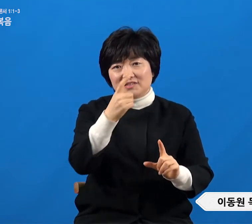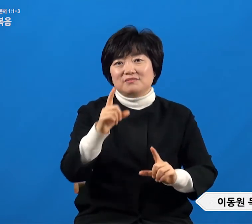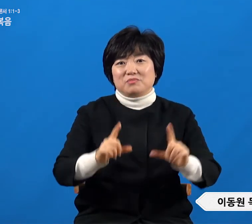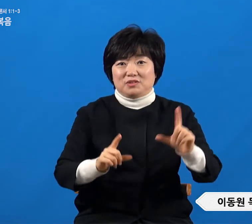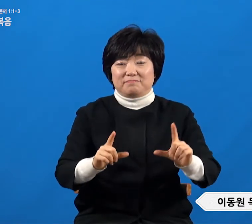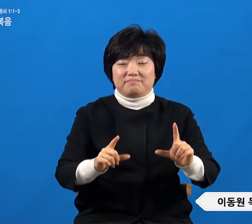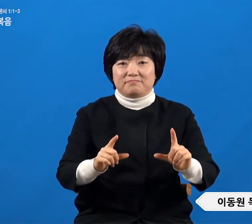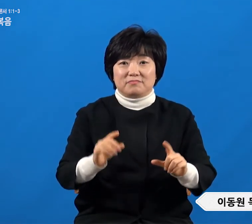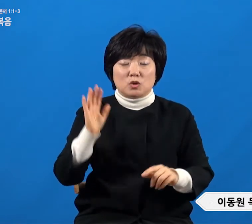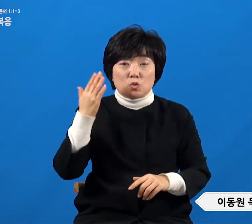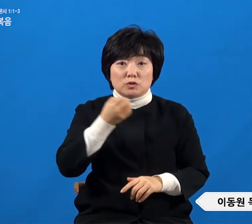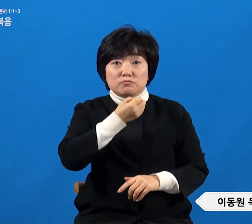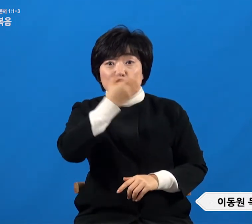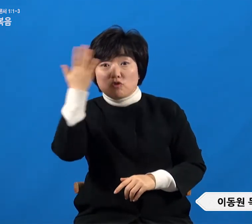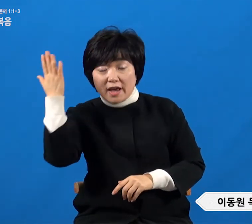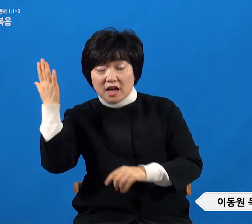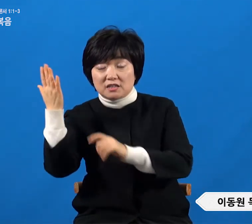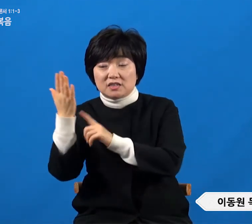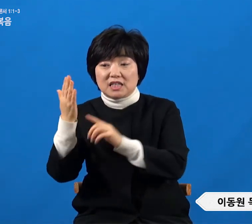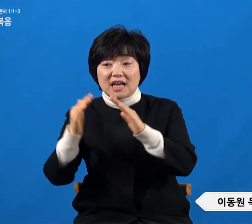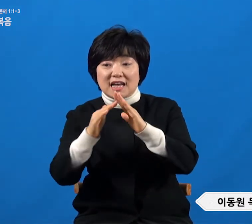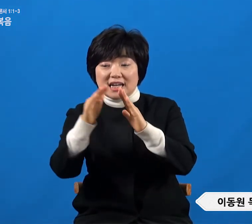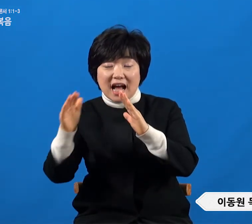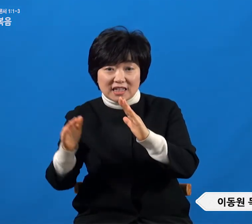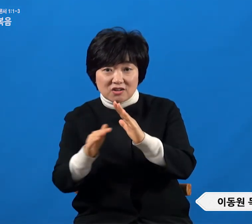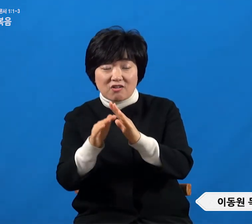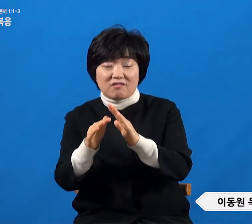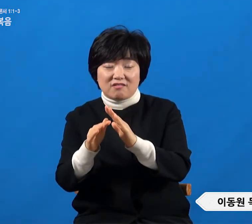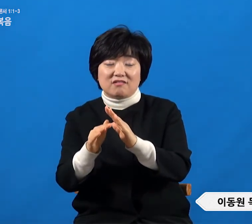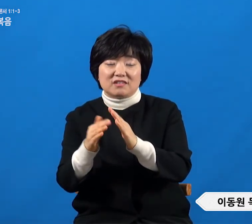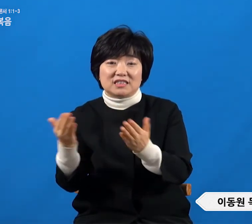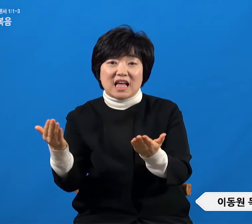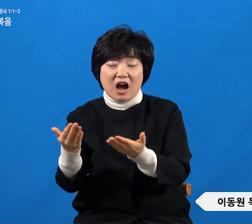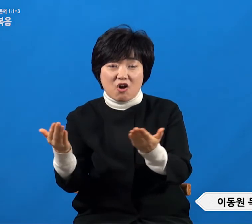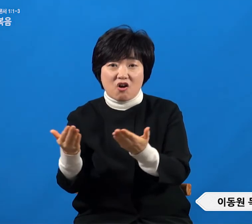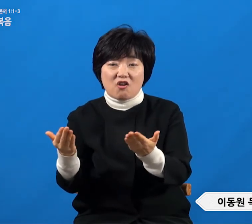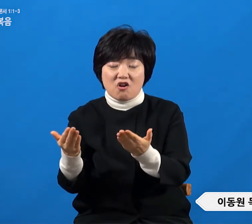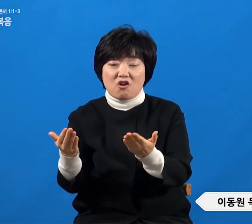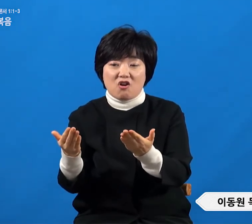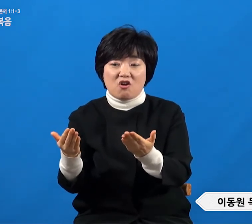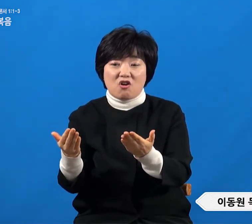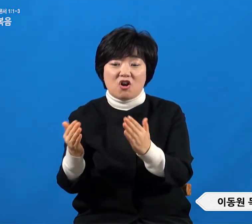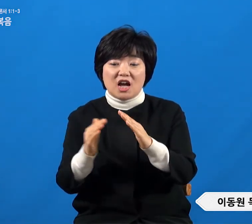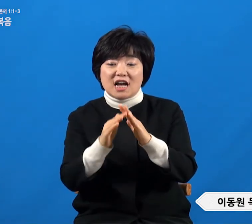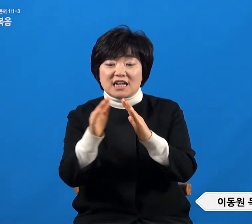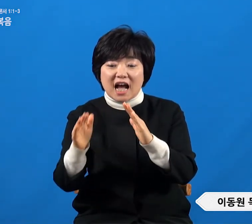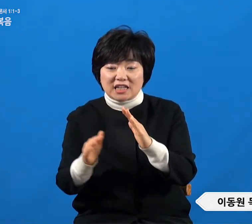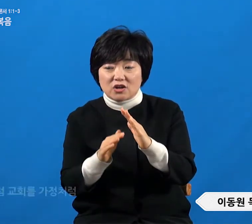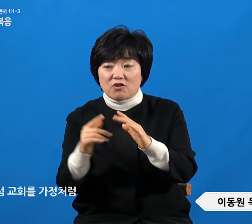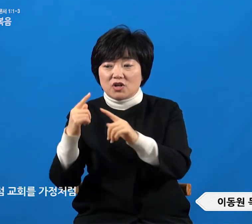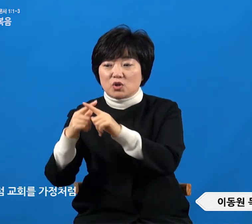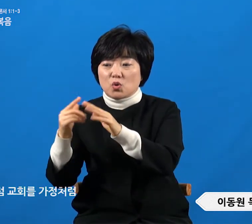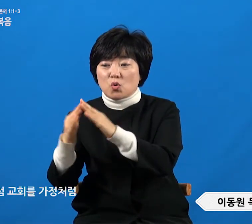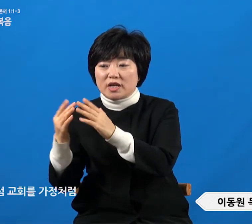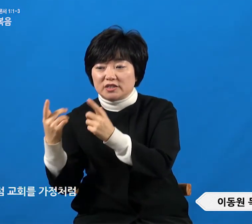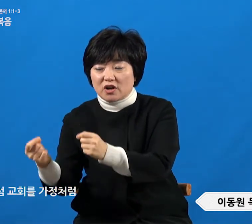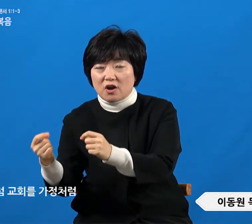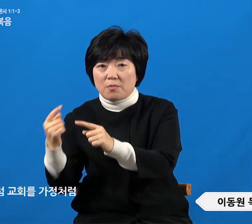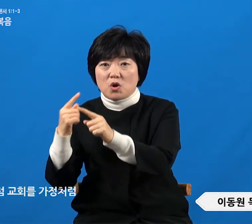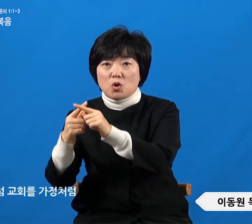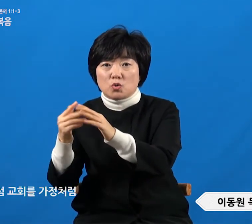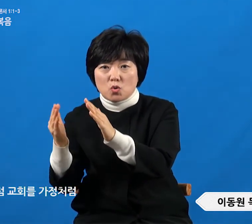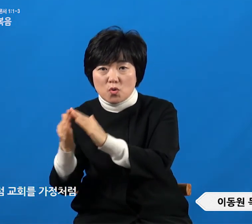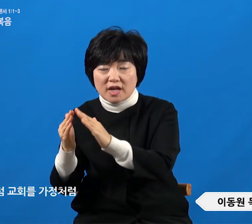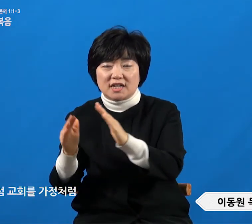시대에 유행했던 가정사역의 표 가운데 이런 표가 있습니다. 가정을 교회처럼,